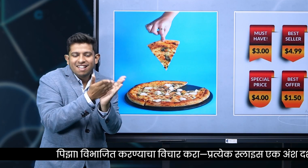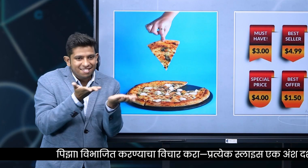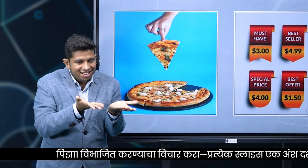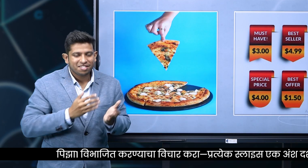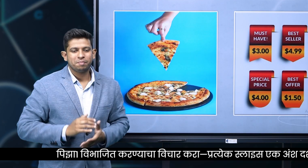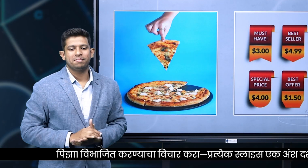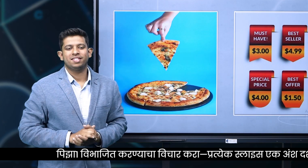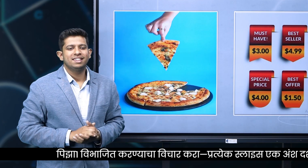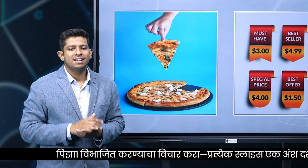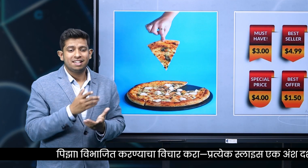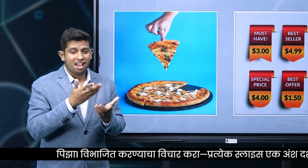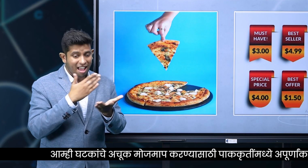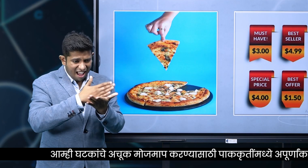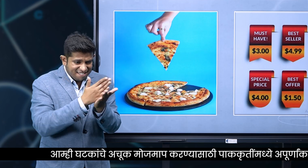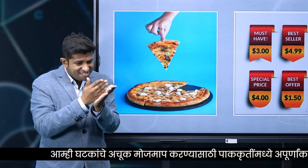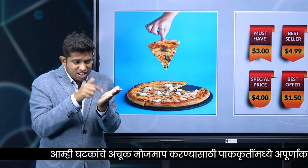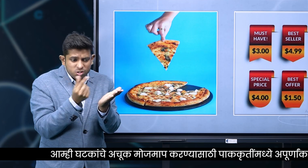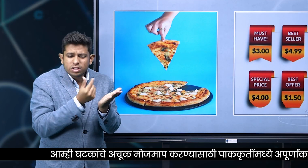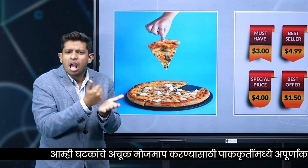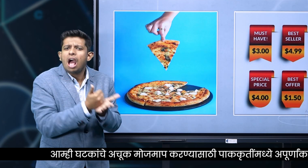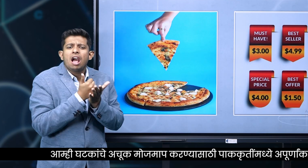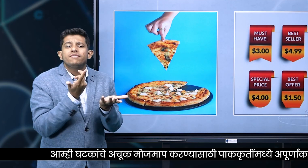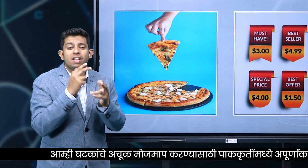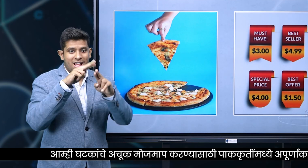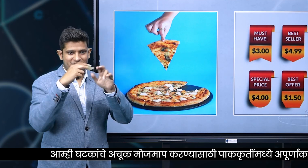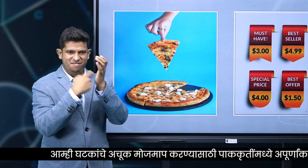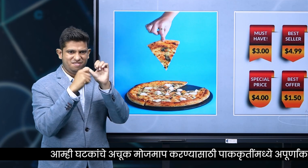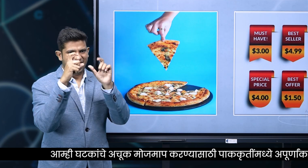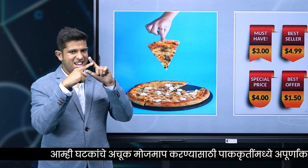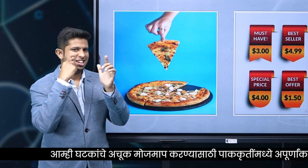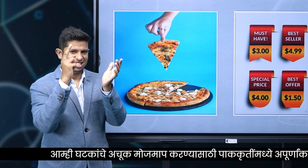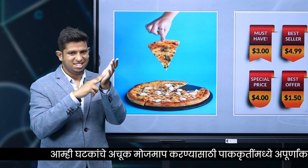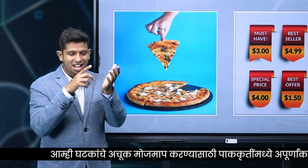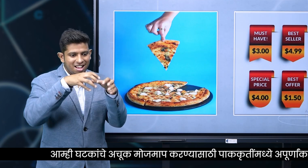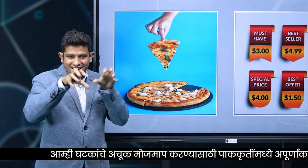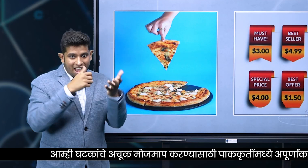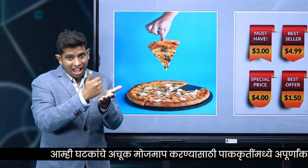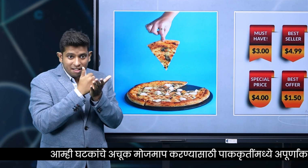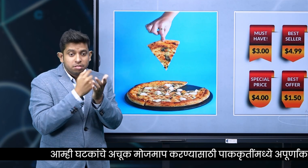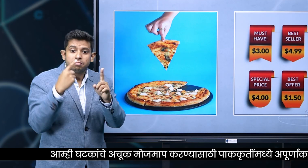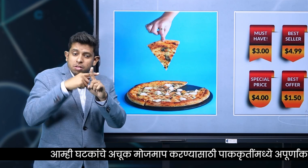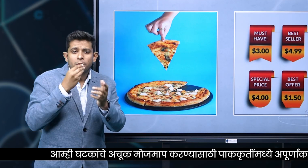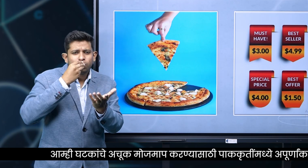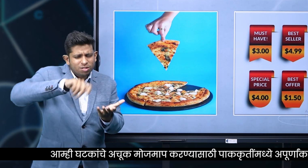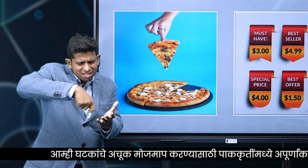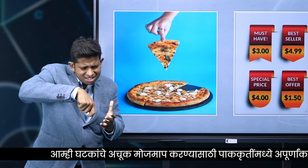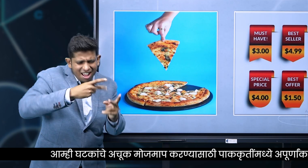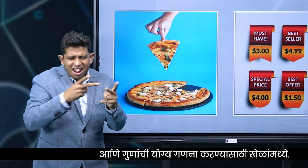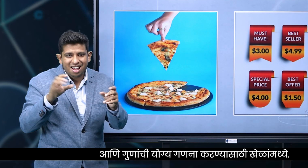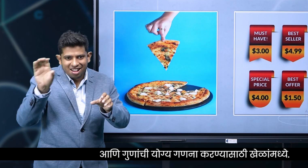दर्शवतो. आम्ही घटकांचे अचूक मोजमाप करण्यासाठी पाककृतीमध्ये अपूर्णांक वापरतो आणि